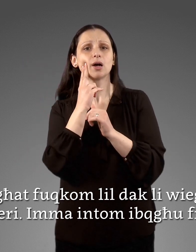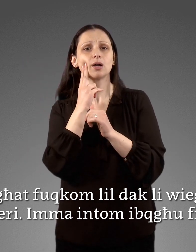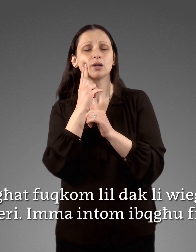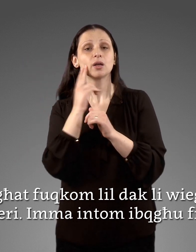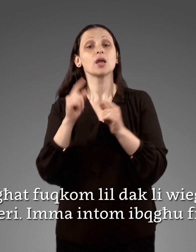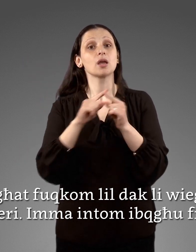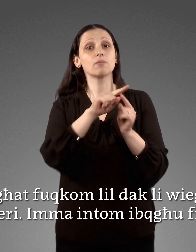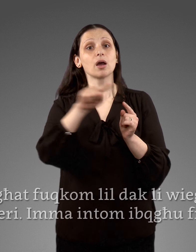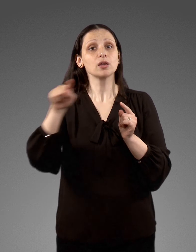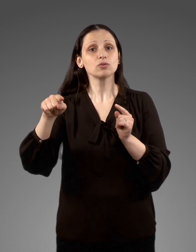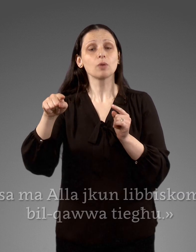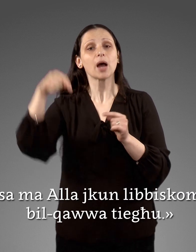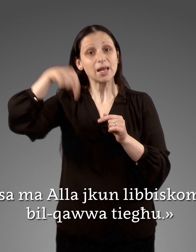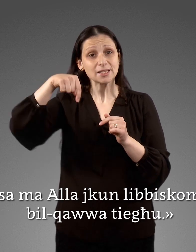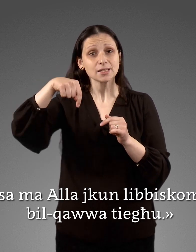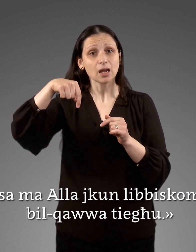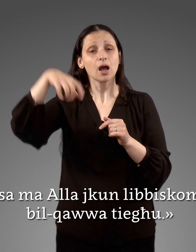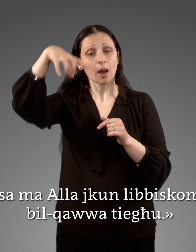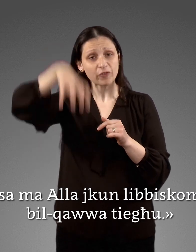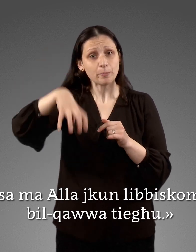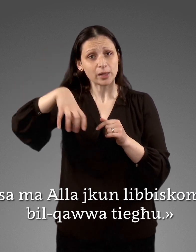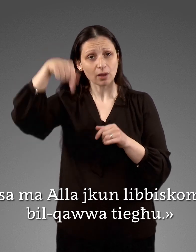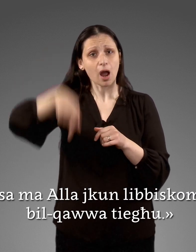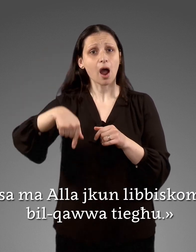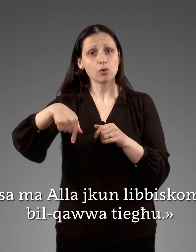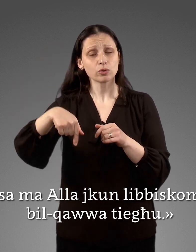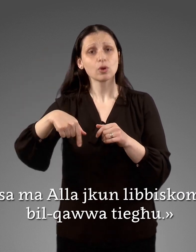Immintom ibqgħu fil-belt. Sama Alla ikun